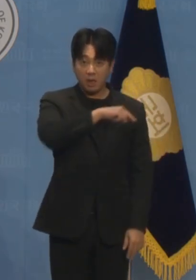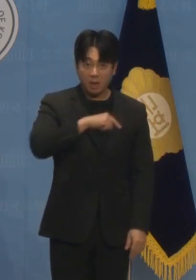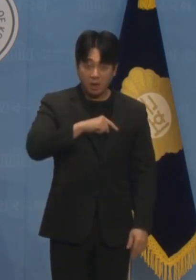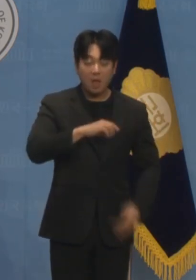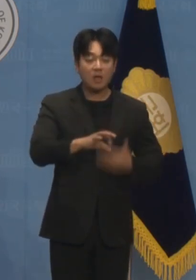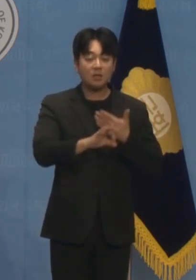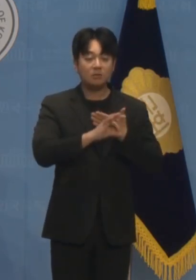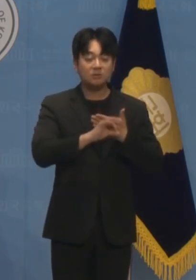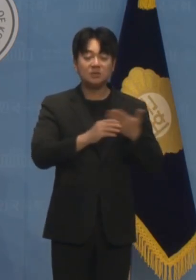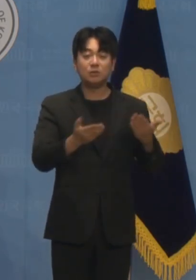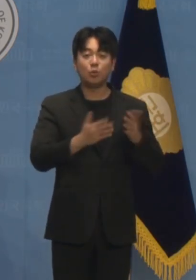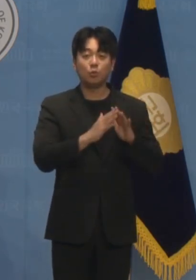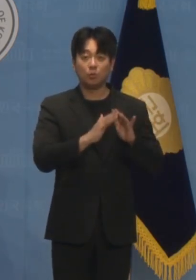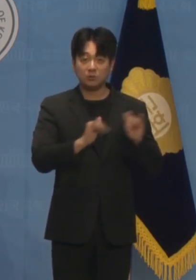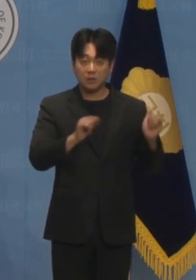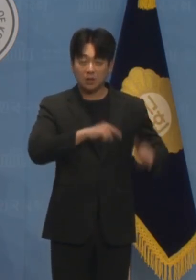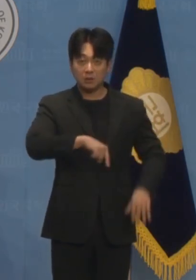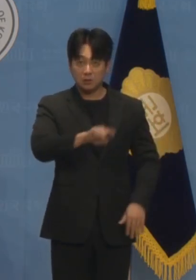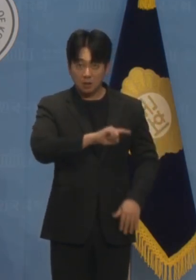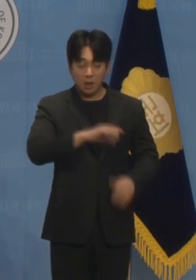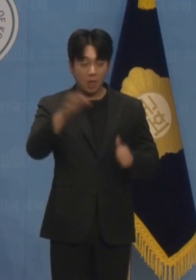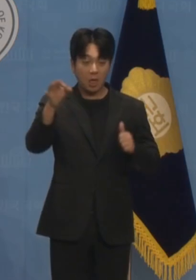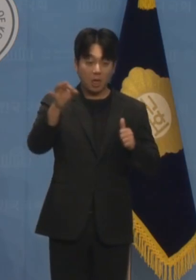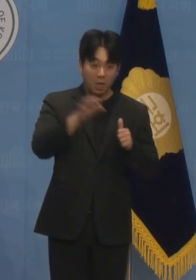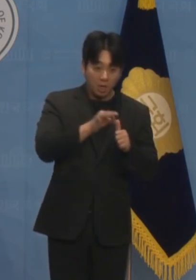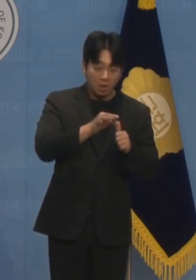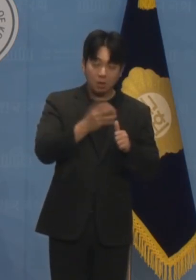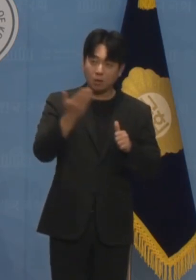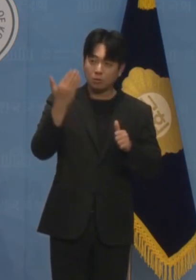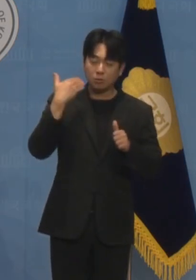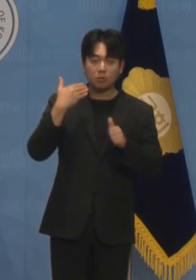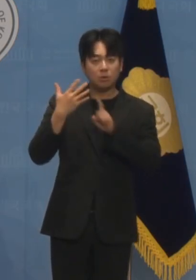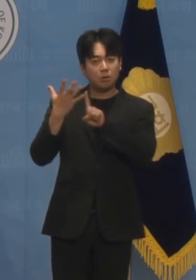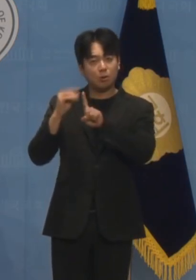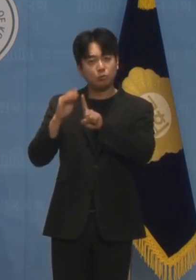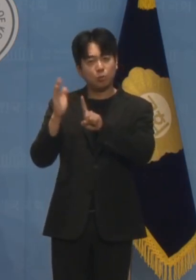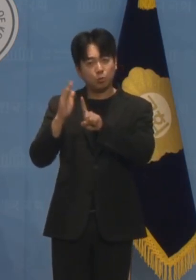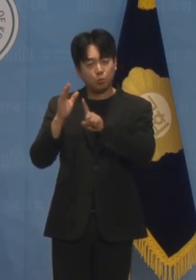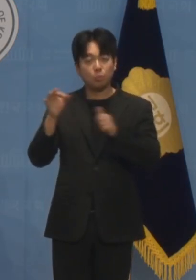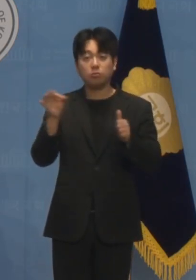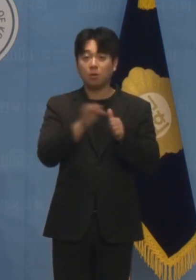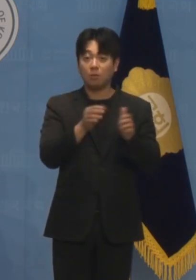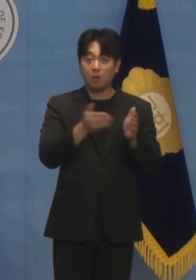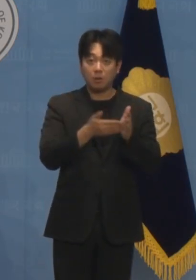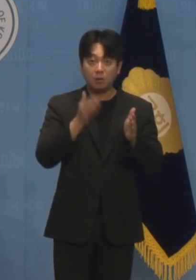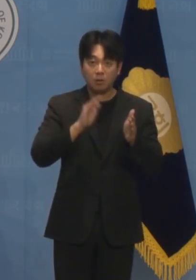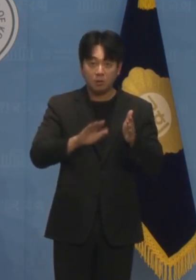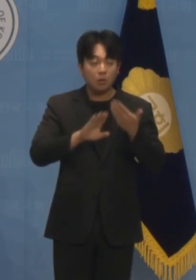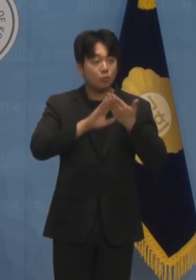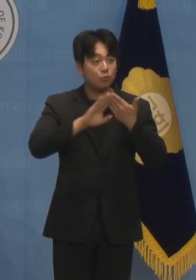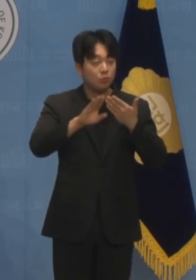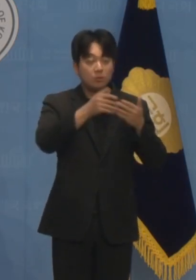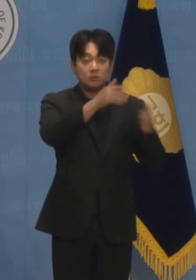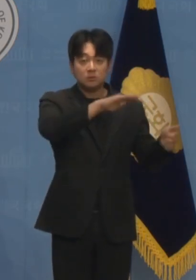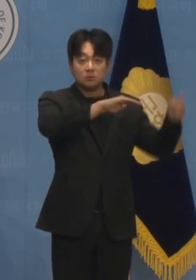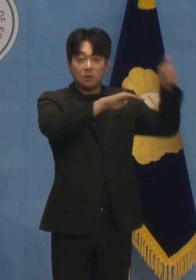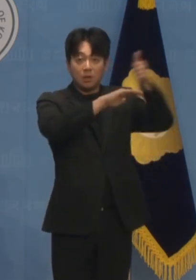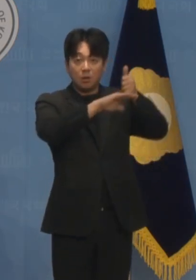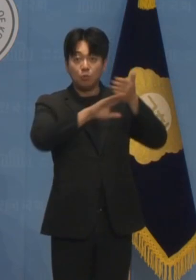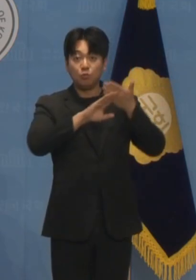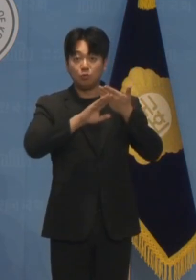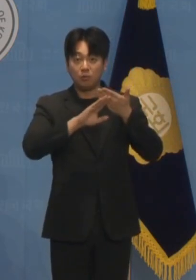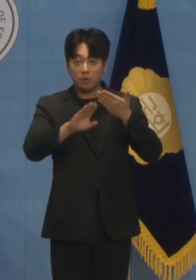보수도 16년에는 1억 원 수준이었는데 이 회장 취임 후인 17년에는 6억